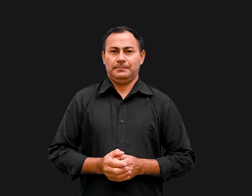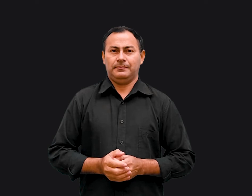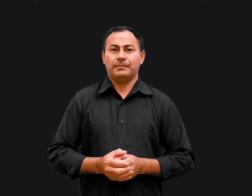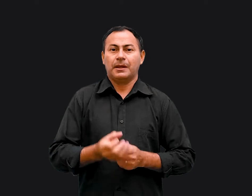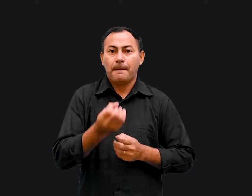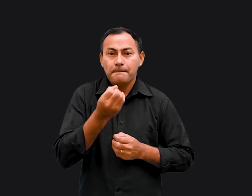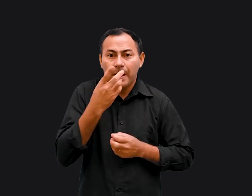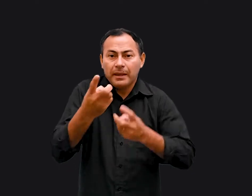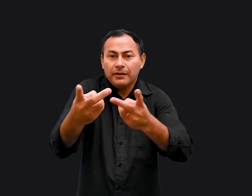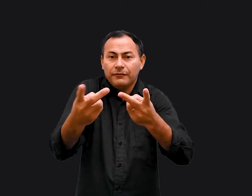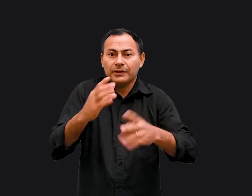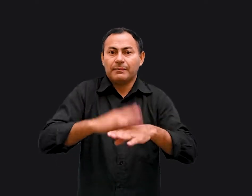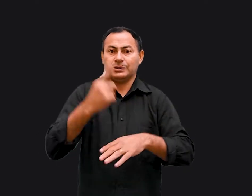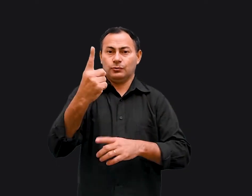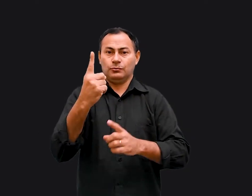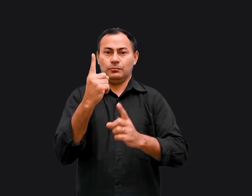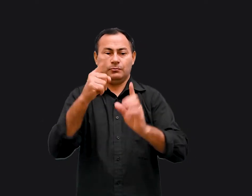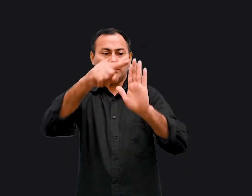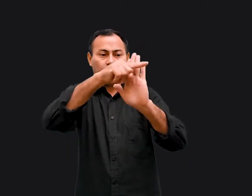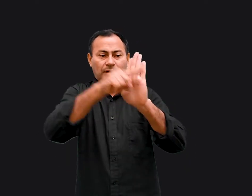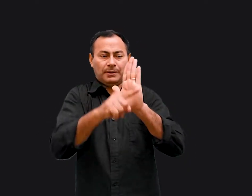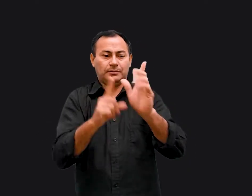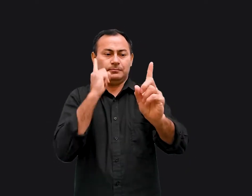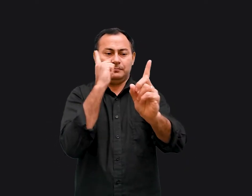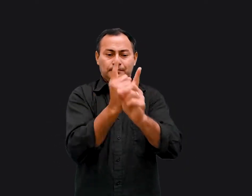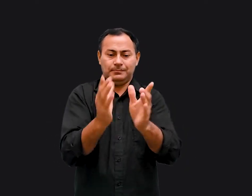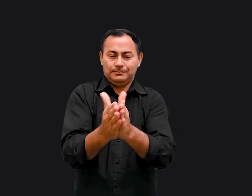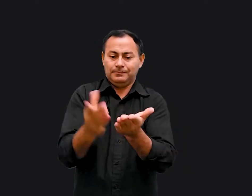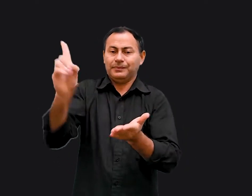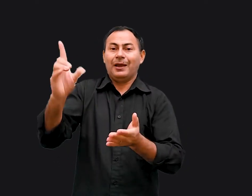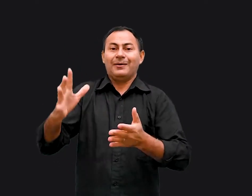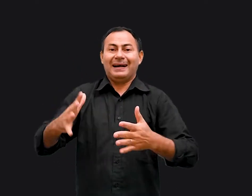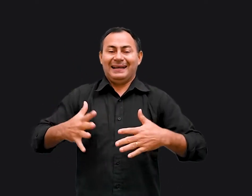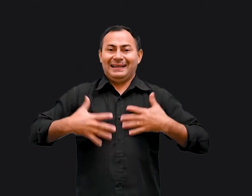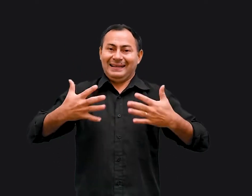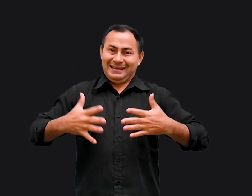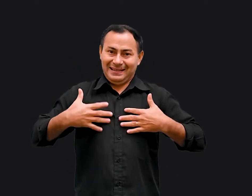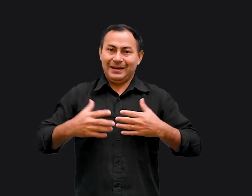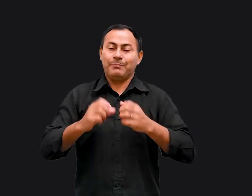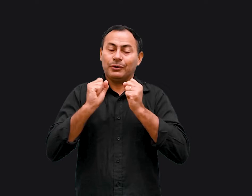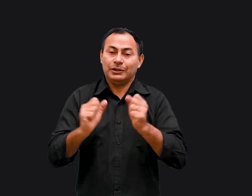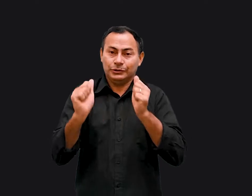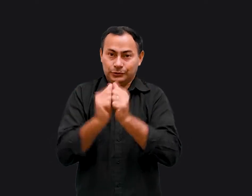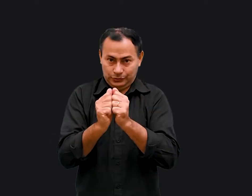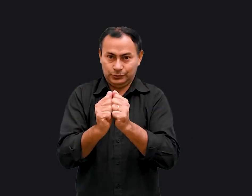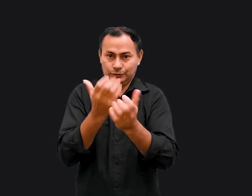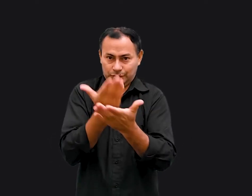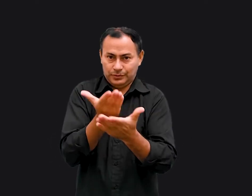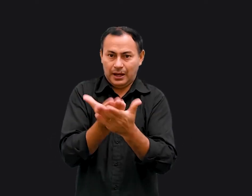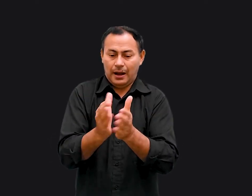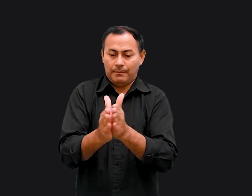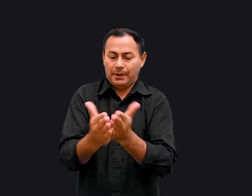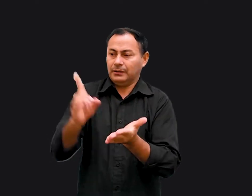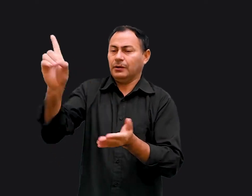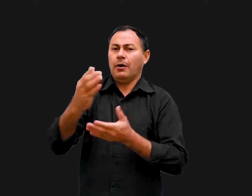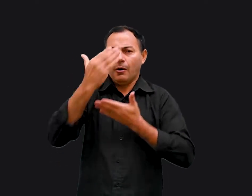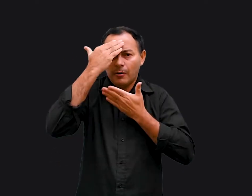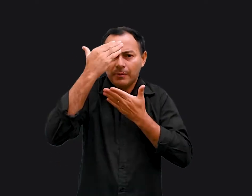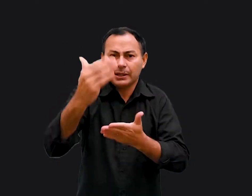Bem-vindo a mais um programa Encontro com a Palavra. É um privilégio estudarmos juntos a Palavra de Deus. Obrigado por você ter escolhido